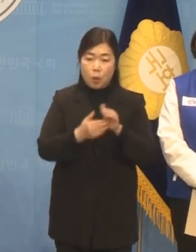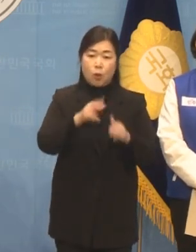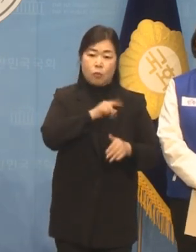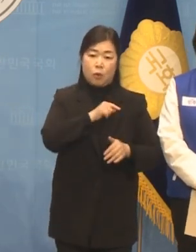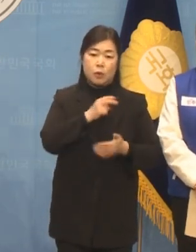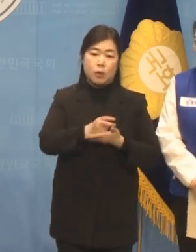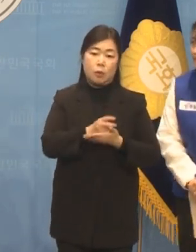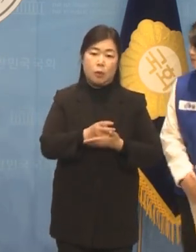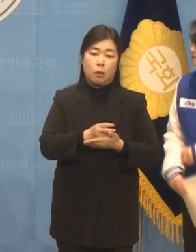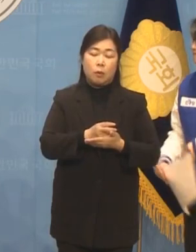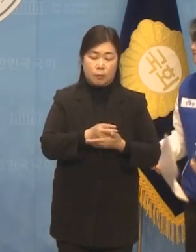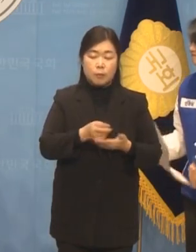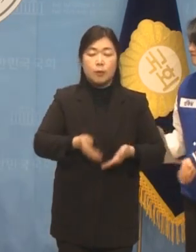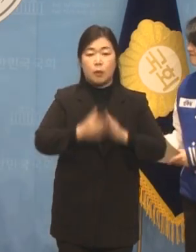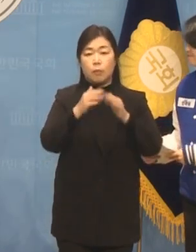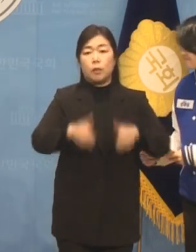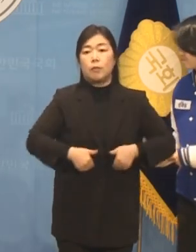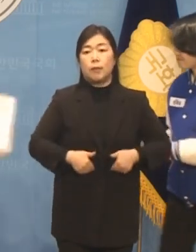제안입니다.